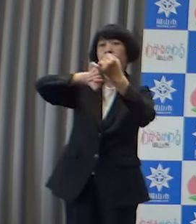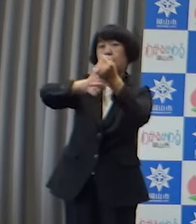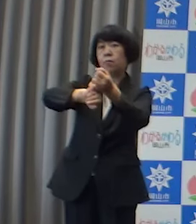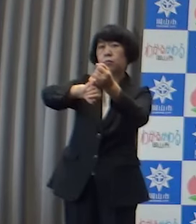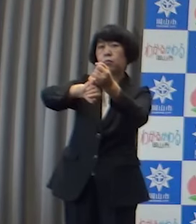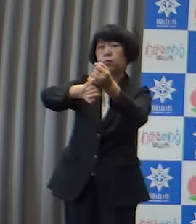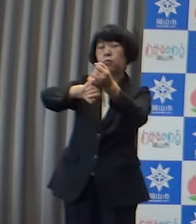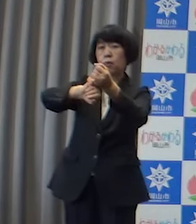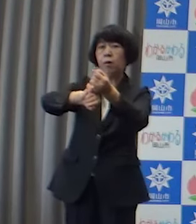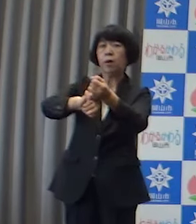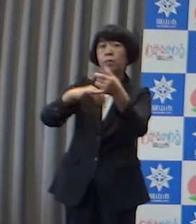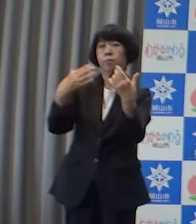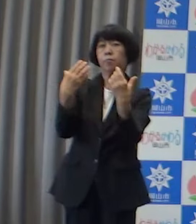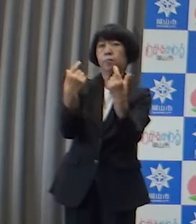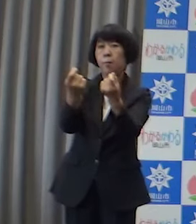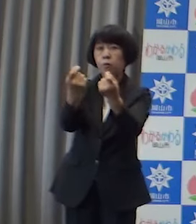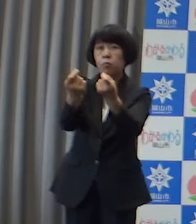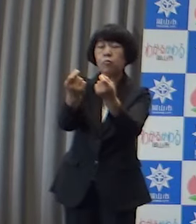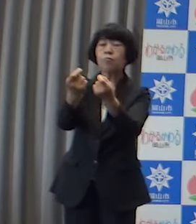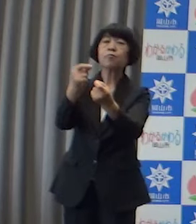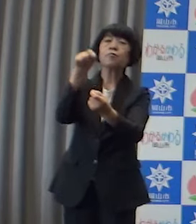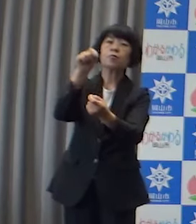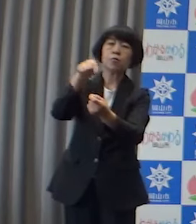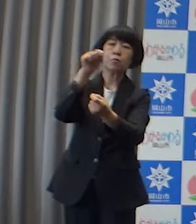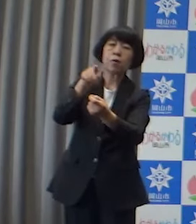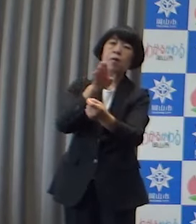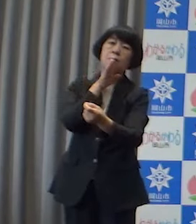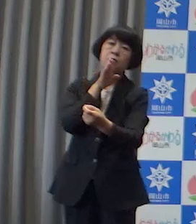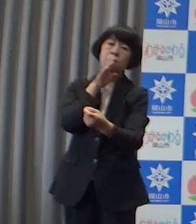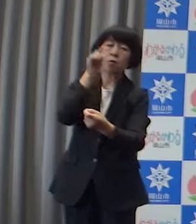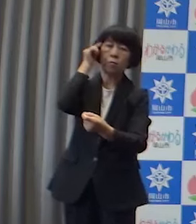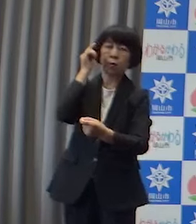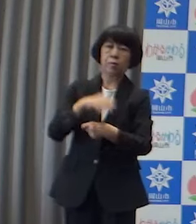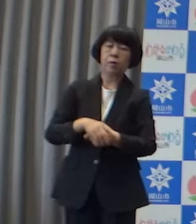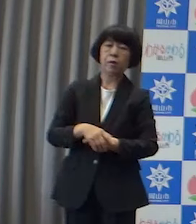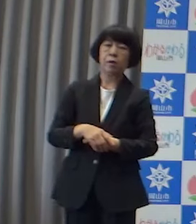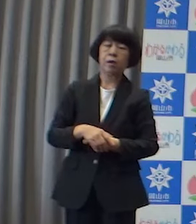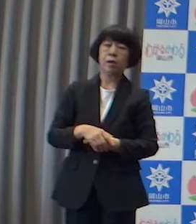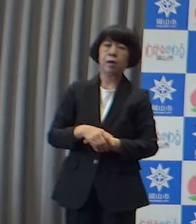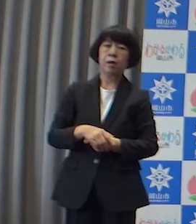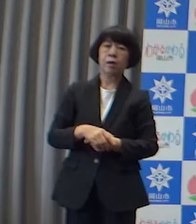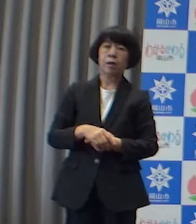ように思います。それからあとはあの法律はね、